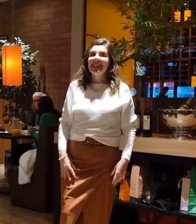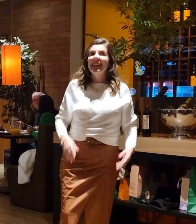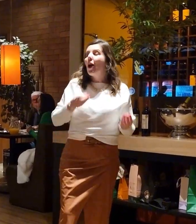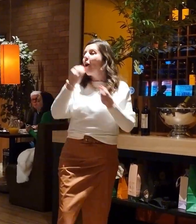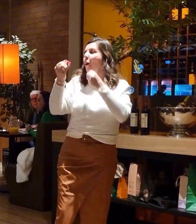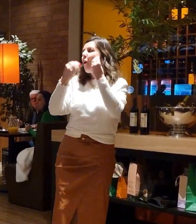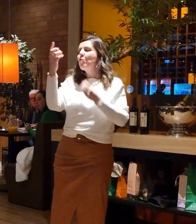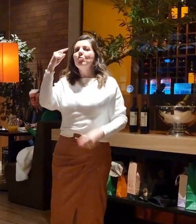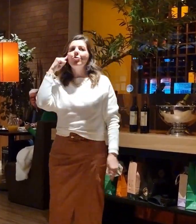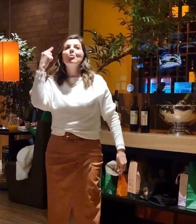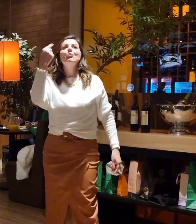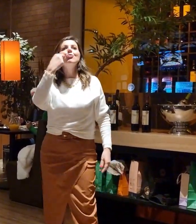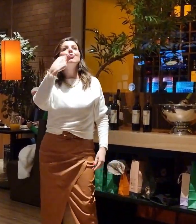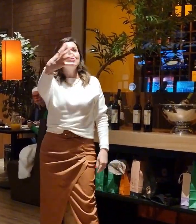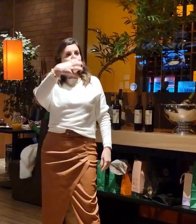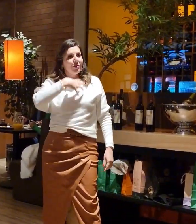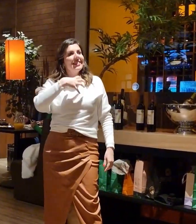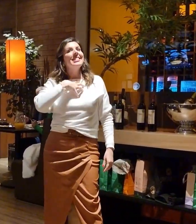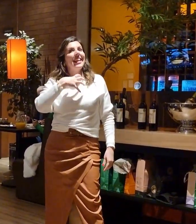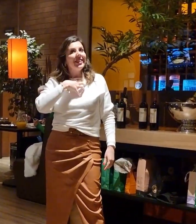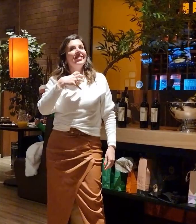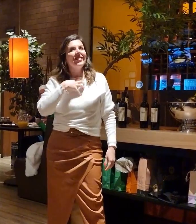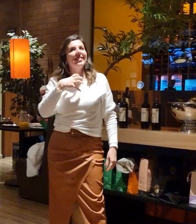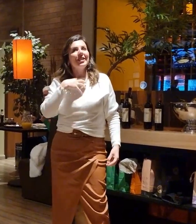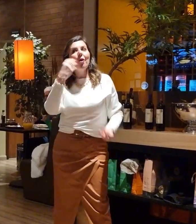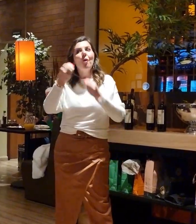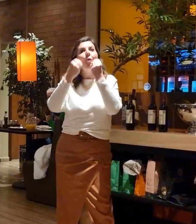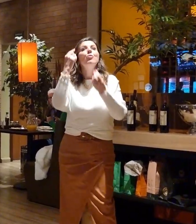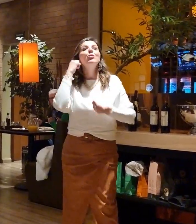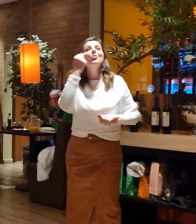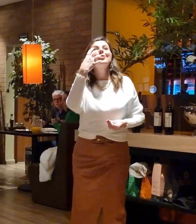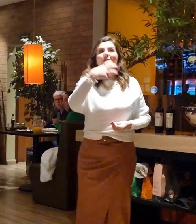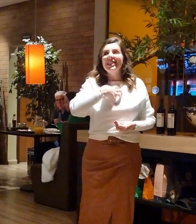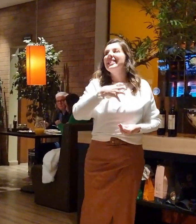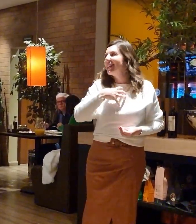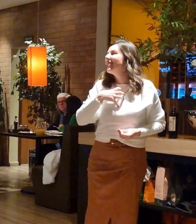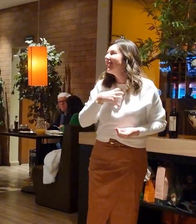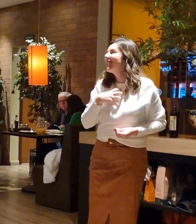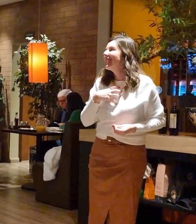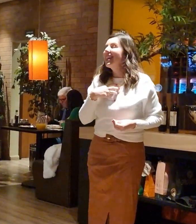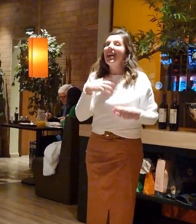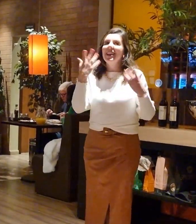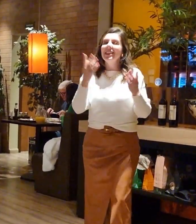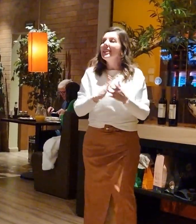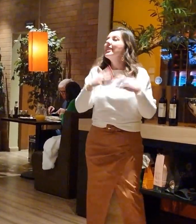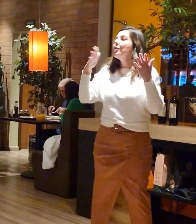perdido se não tiver libras. Esse é o mesmo sentimento. É o mesmo sentimento que o grupo tem.